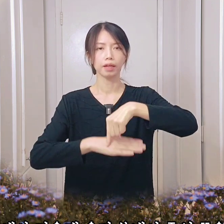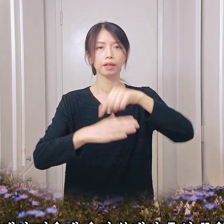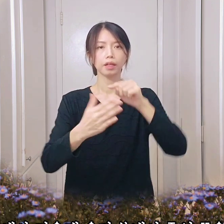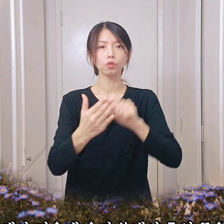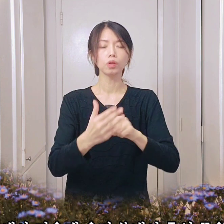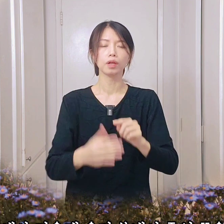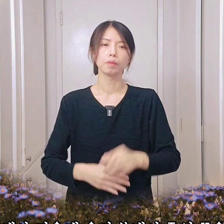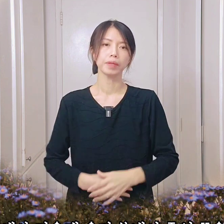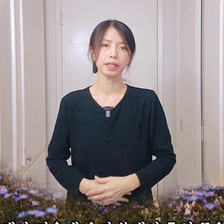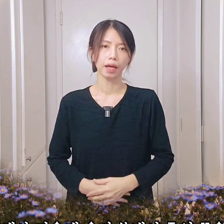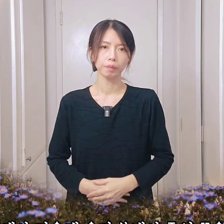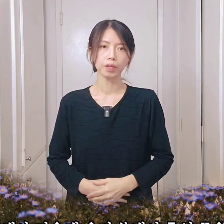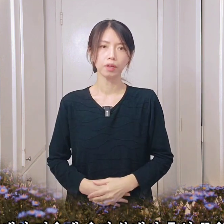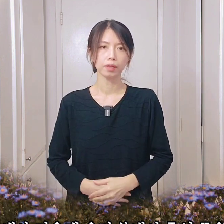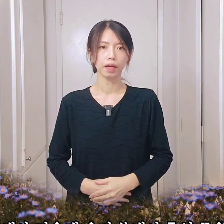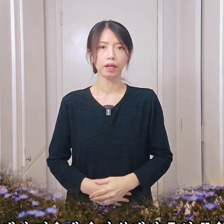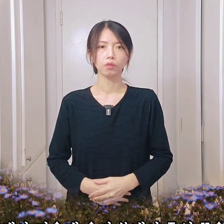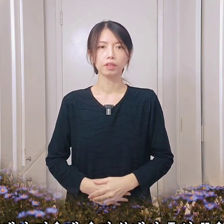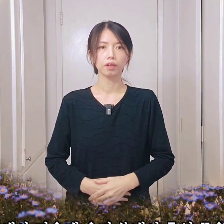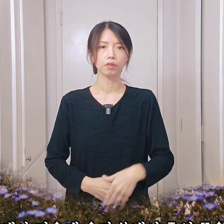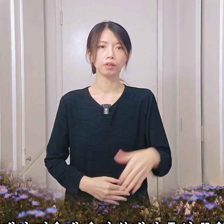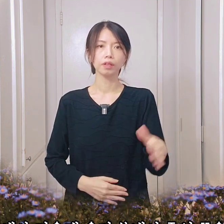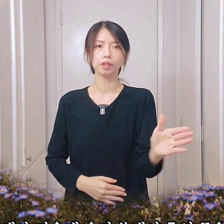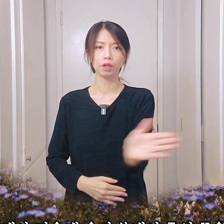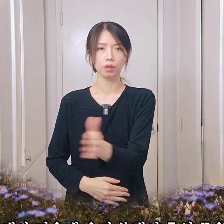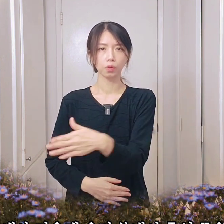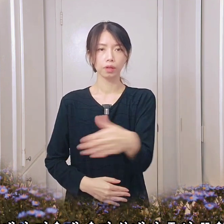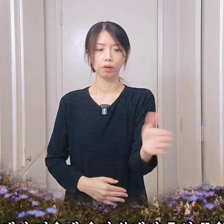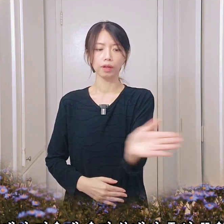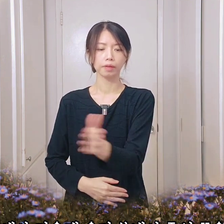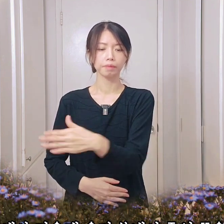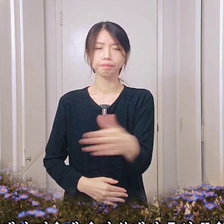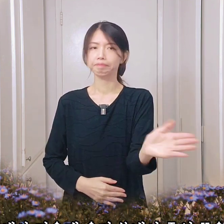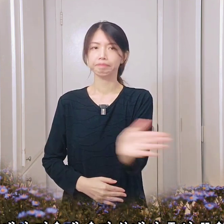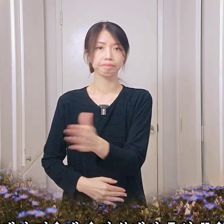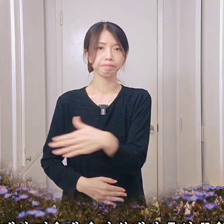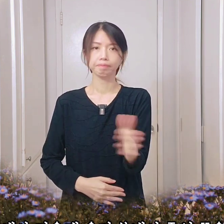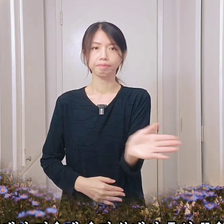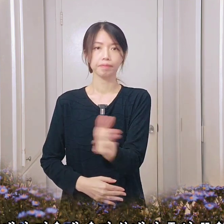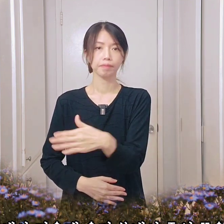됩니다. 그리고 비다, 비어있다 라고 한 뜻의 수어는 손을 이렇게